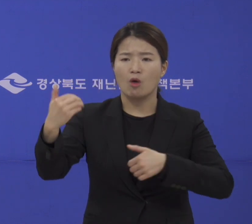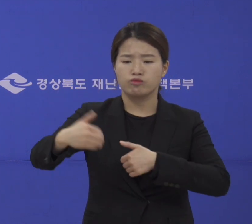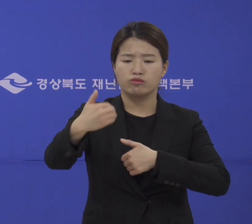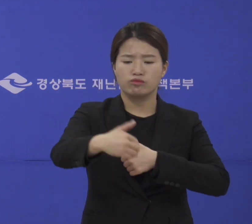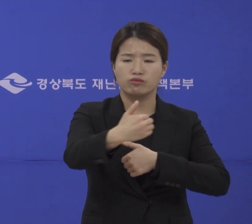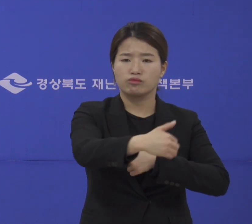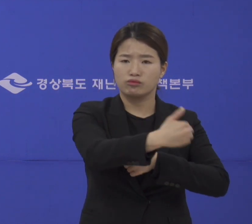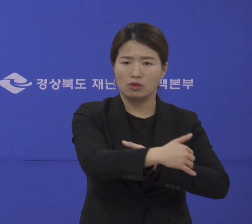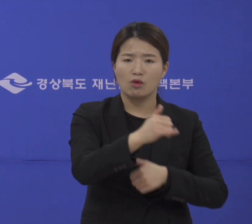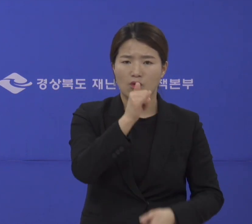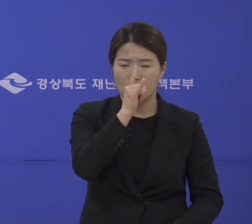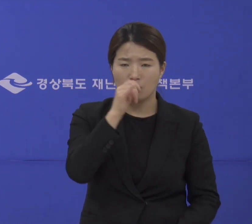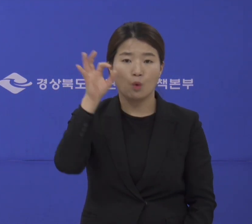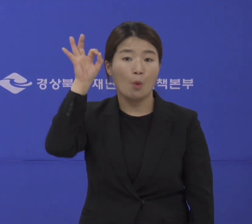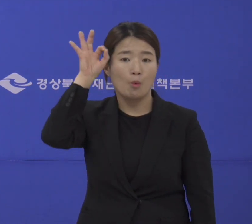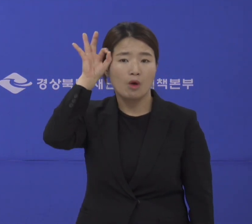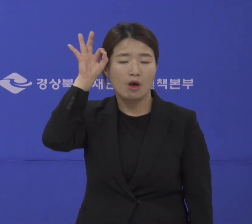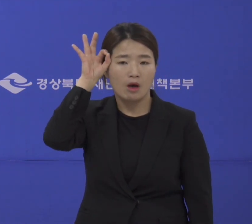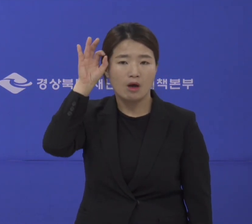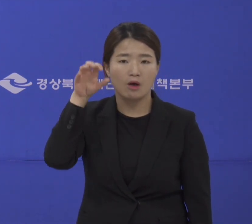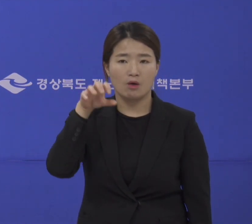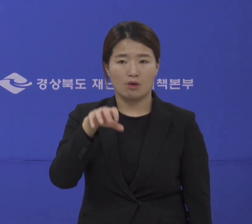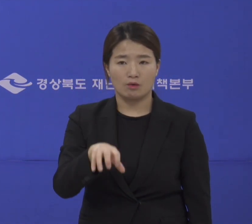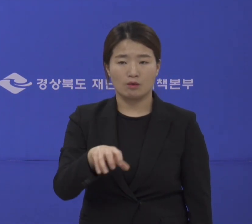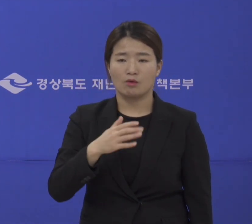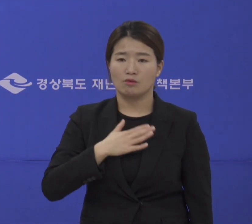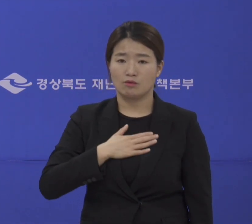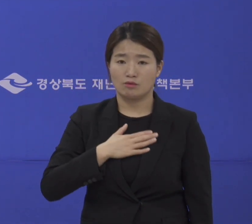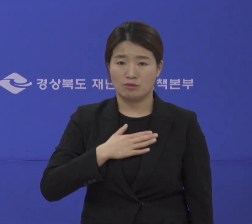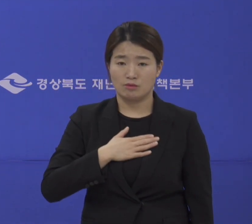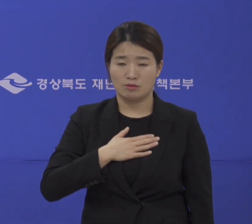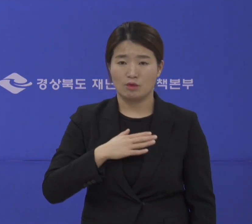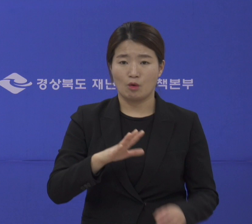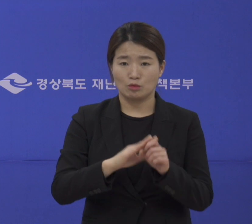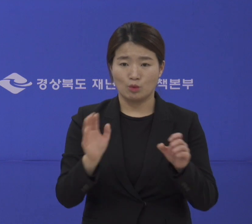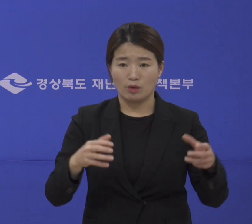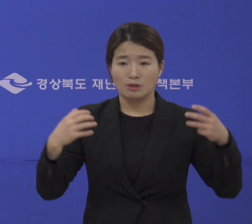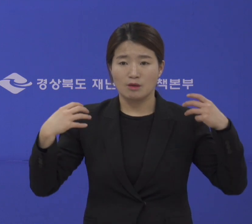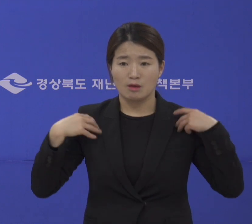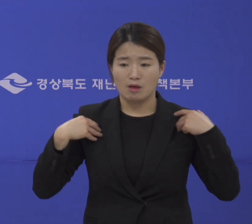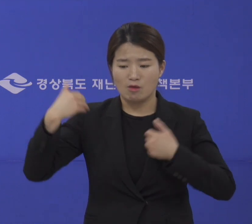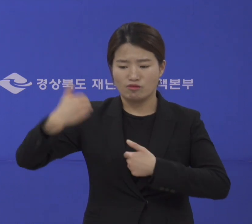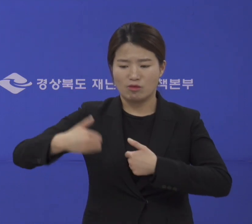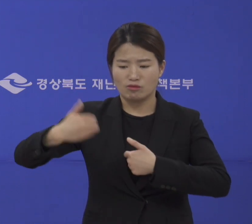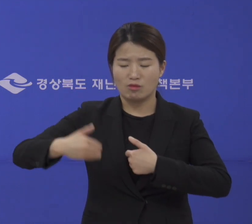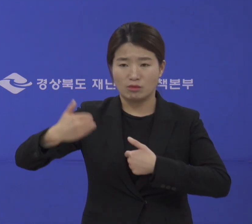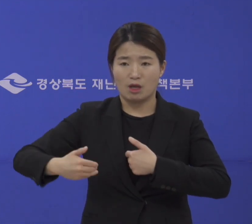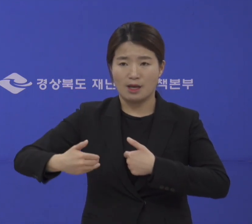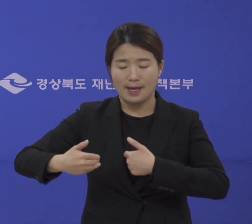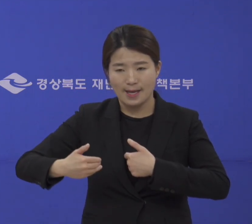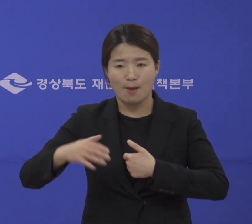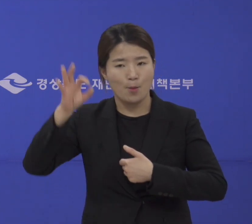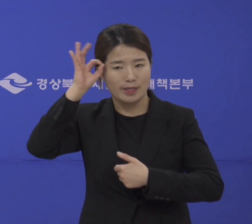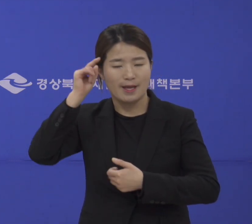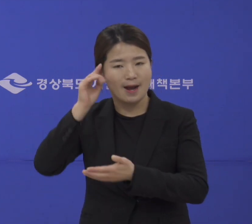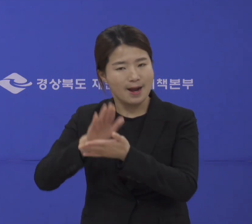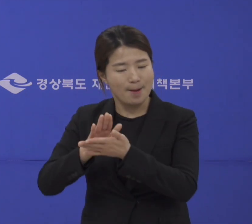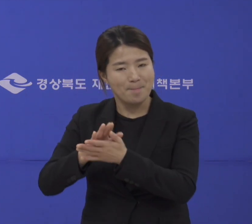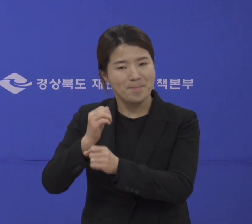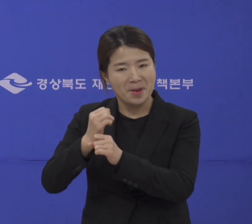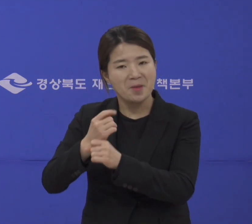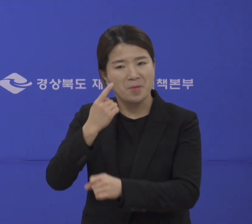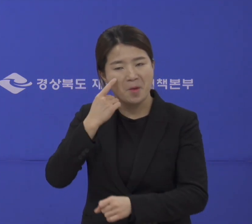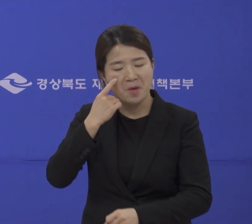하고 또 포항시 같은 데도 우리한테 이것을 요청을 하면서 자체적으로 제작하겠다